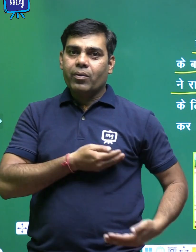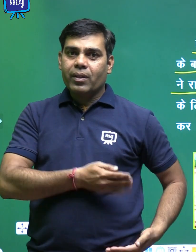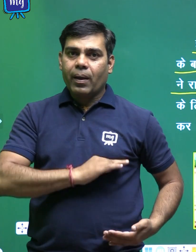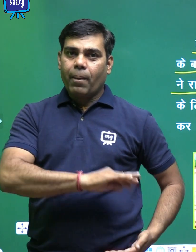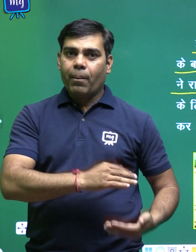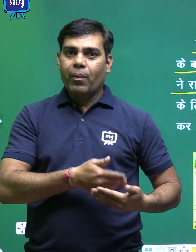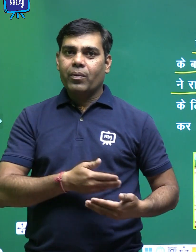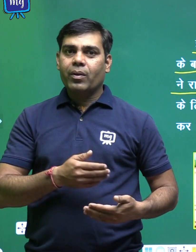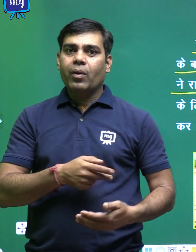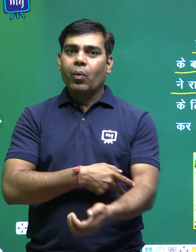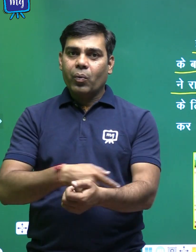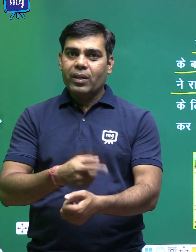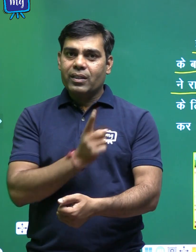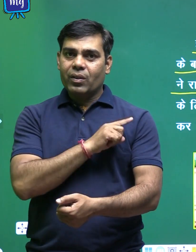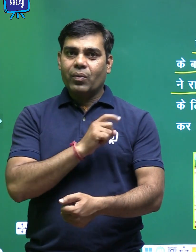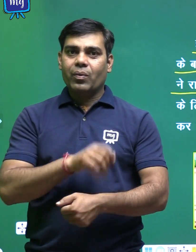उदय सिंह को